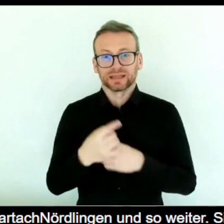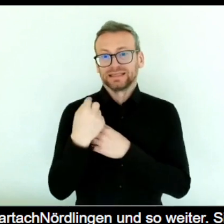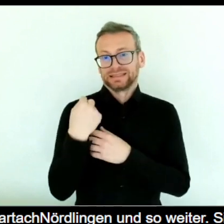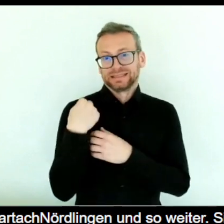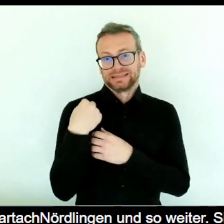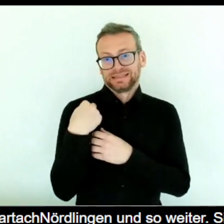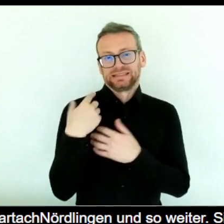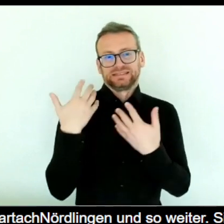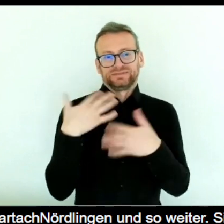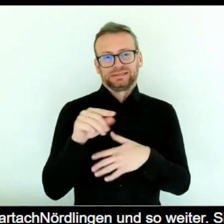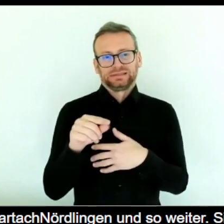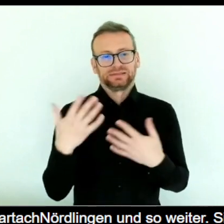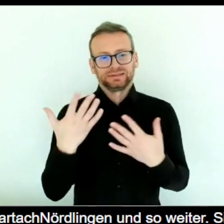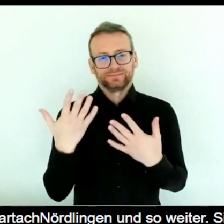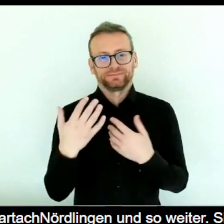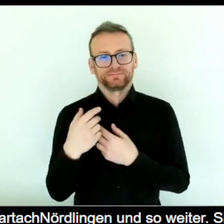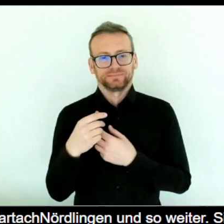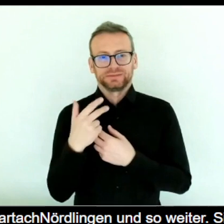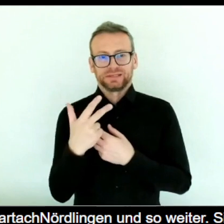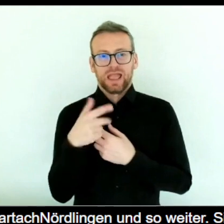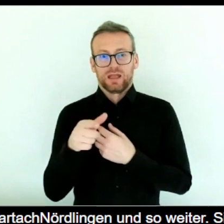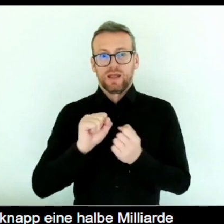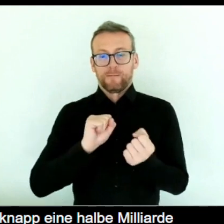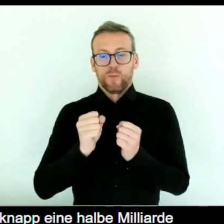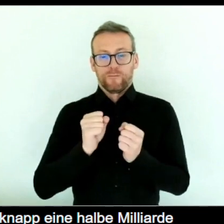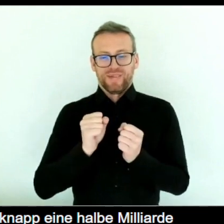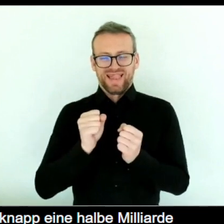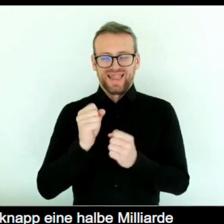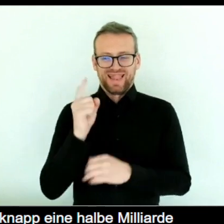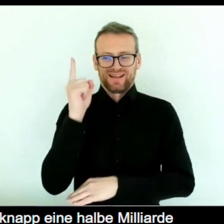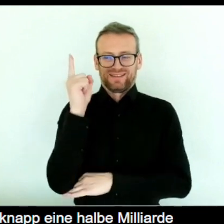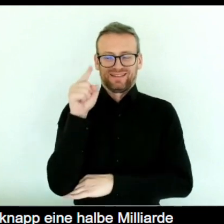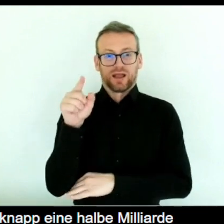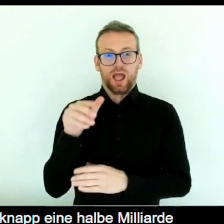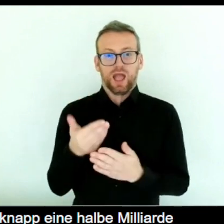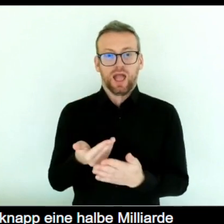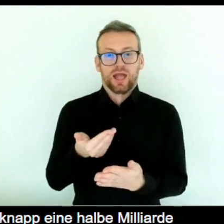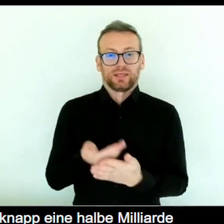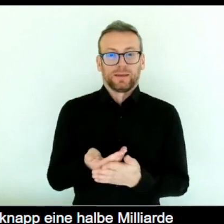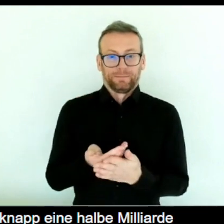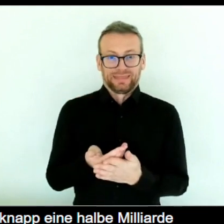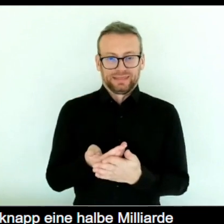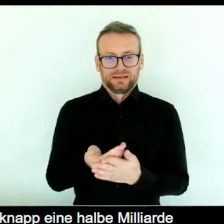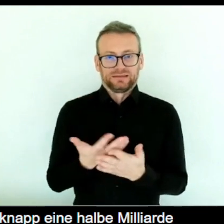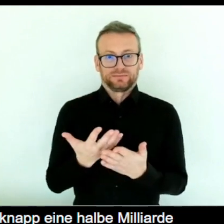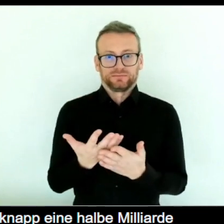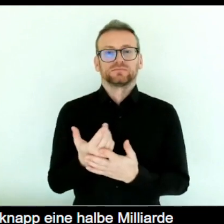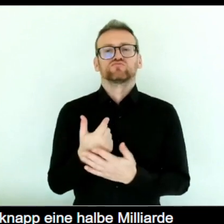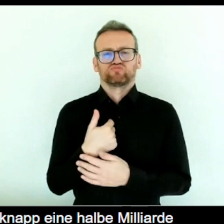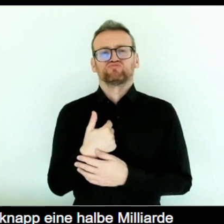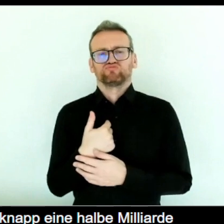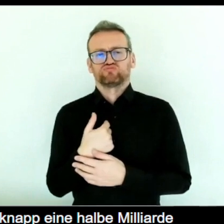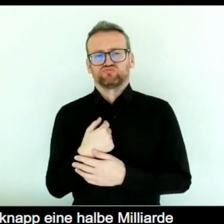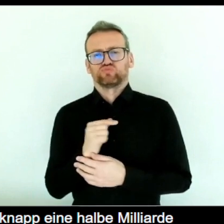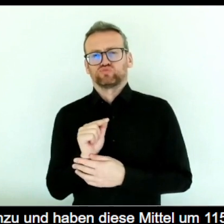Versorgungsauflagen der Bundesnetzagentur nicht erfüllt worden sind, auch nach unseren Messungen mit Abstand nicht erfüllt worden